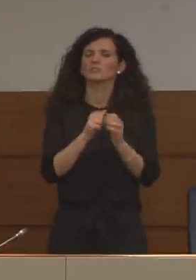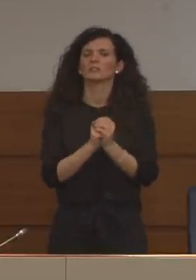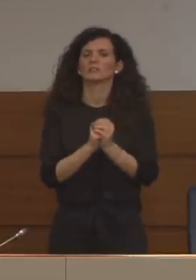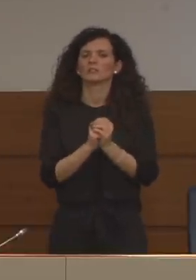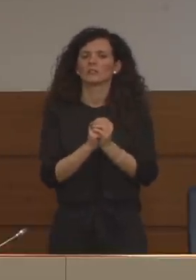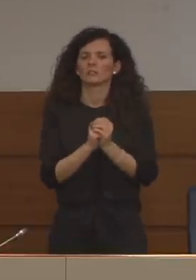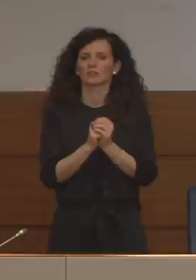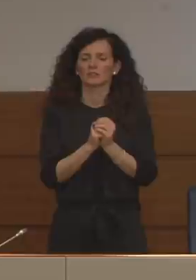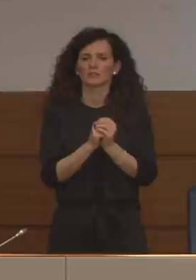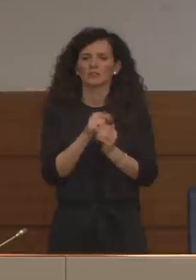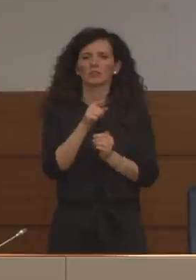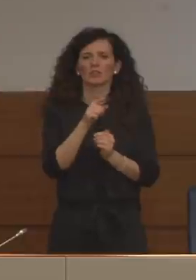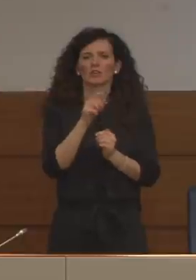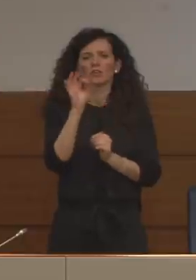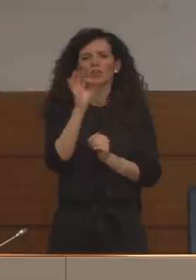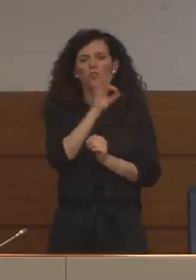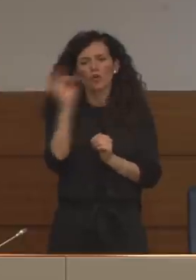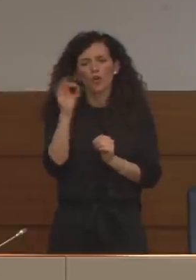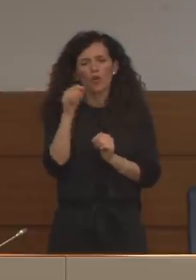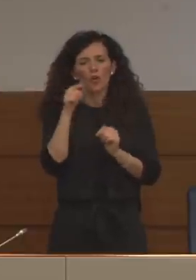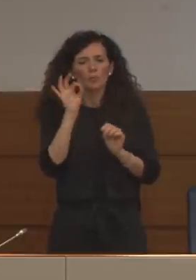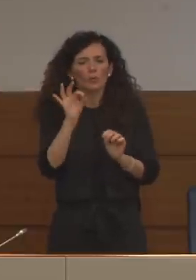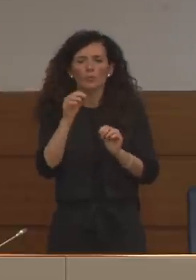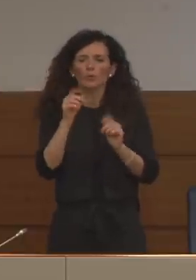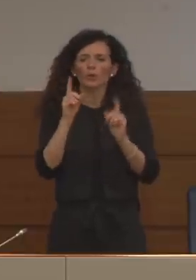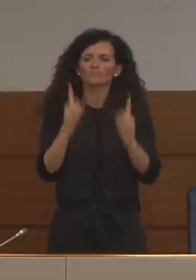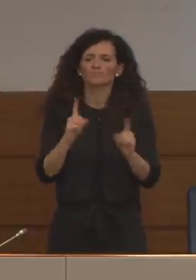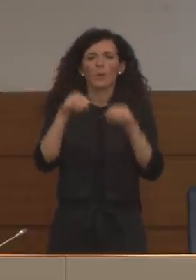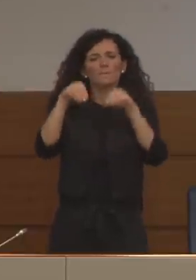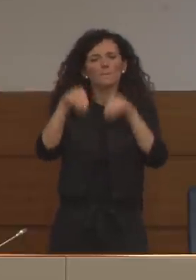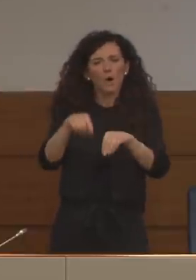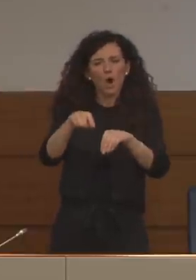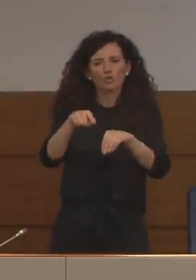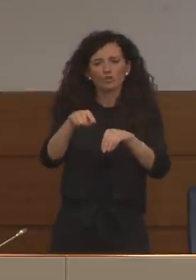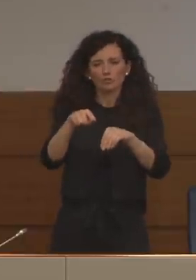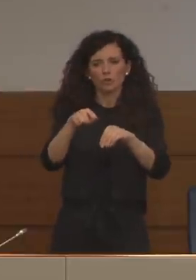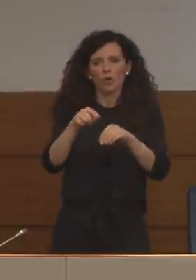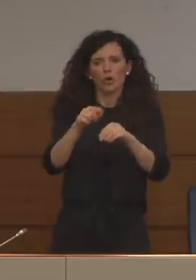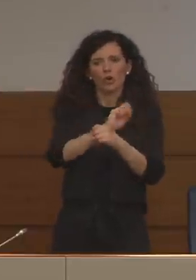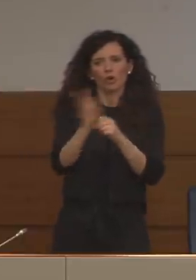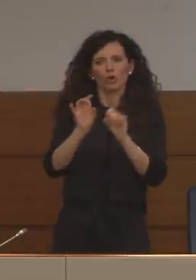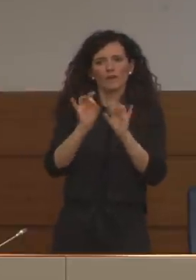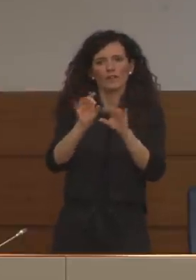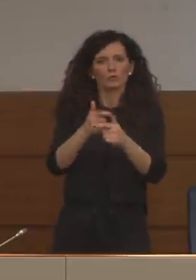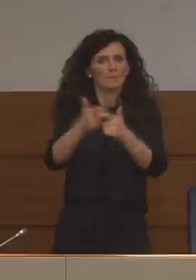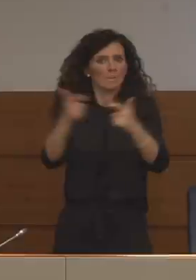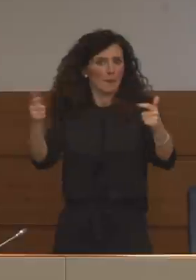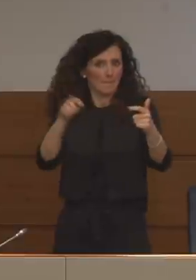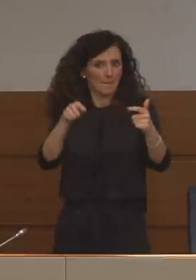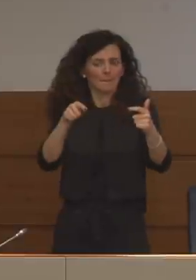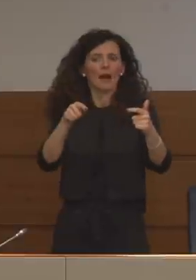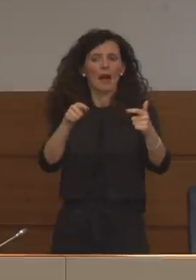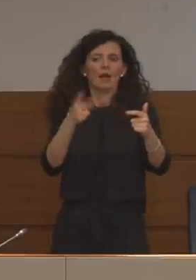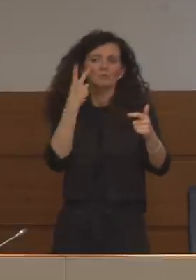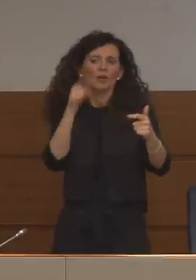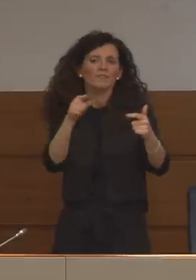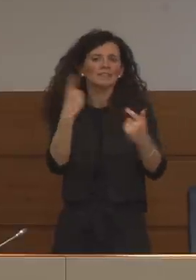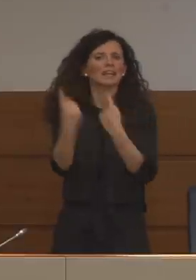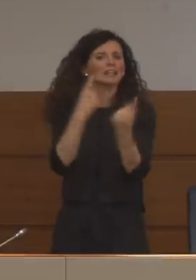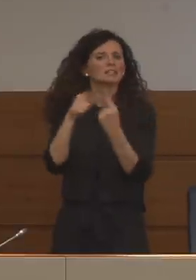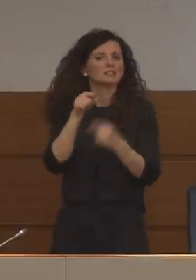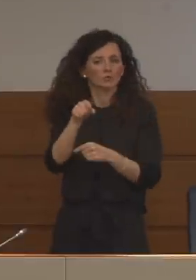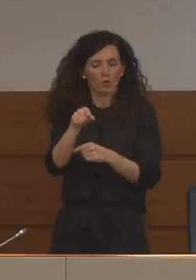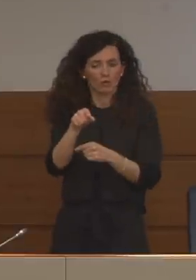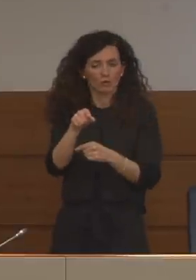particolare concentrazione è evidente che vanno garantiti soprattutto